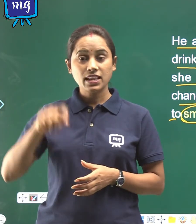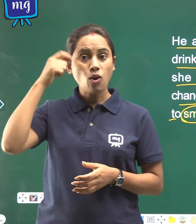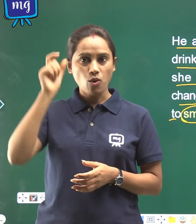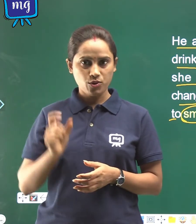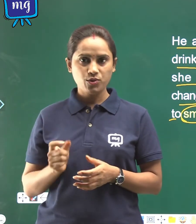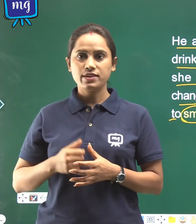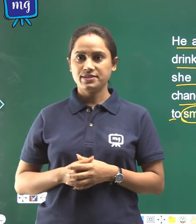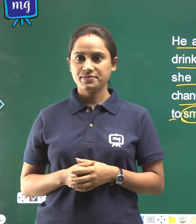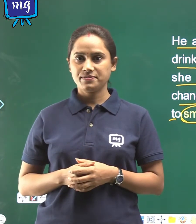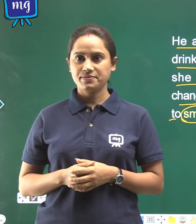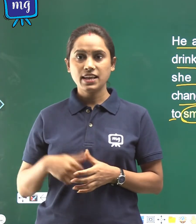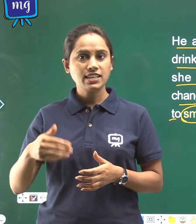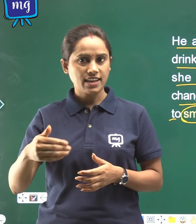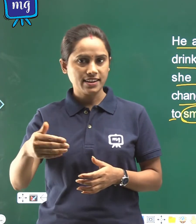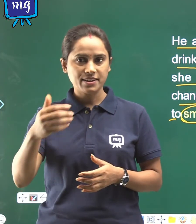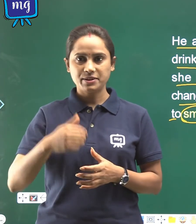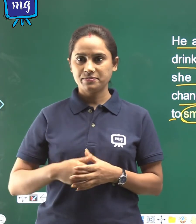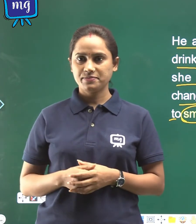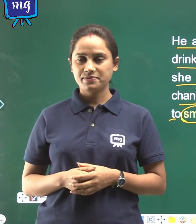continues, जारी रखना.